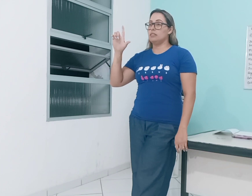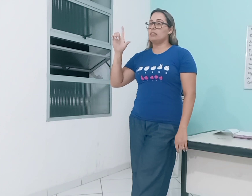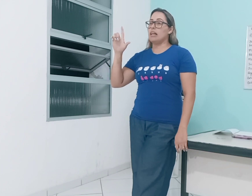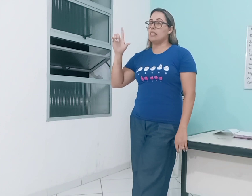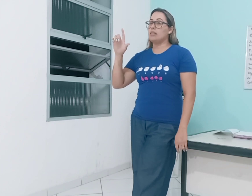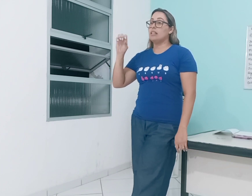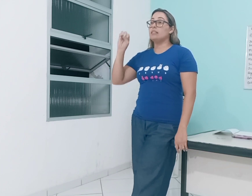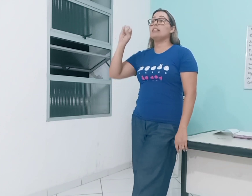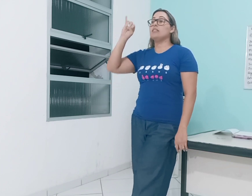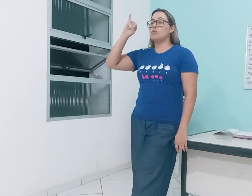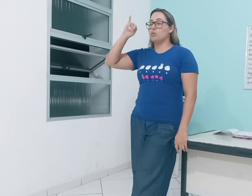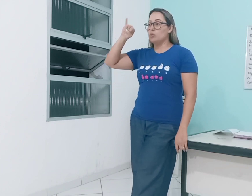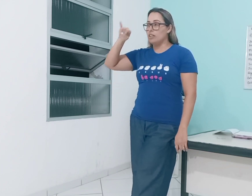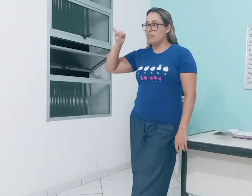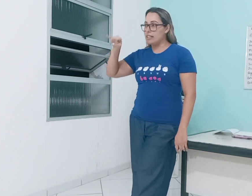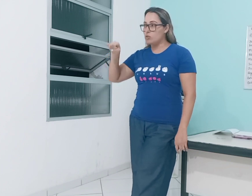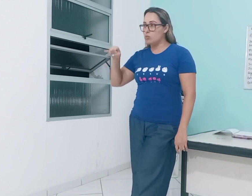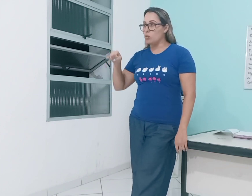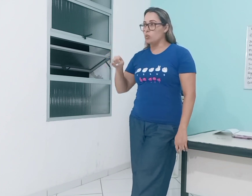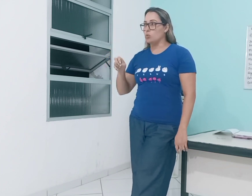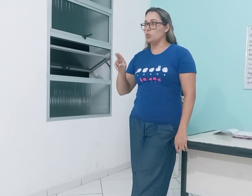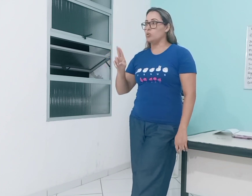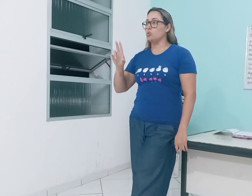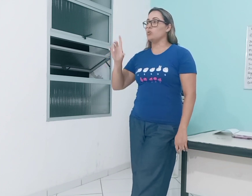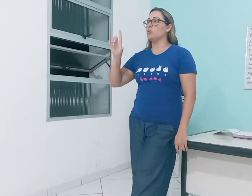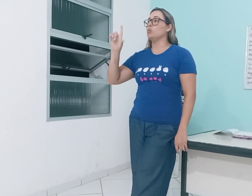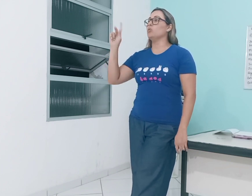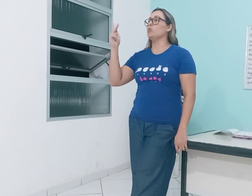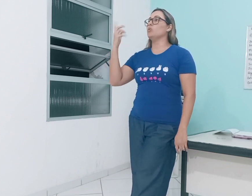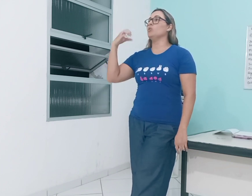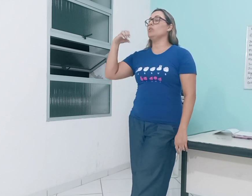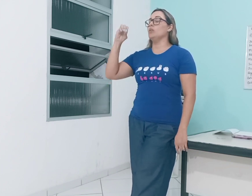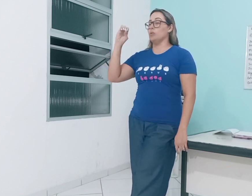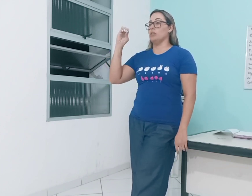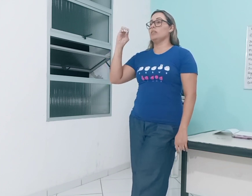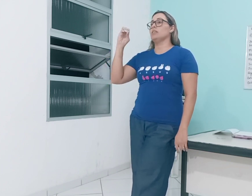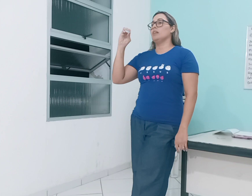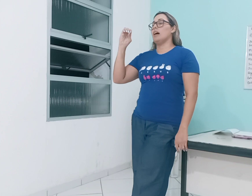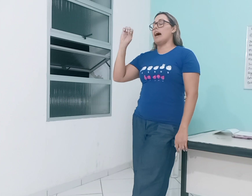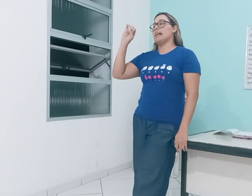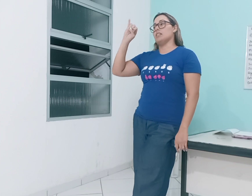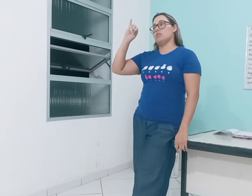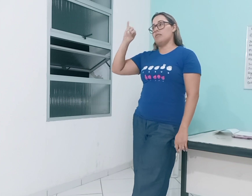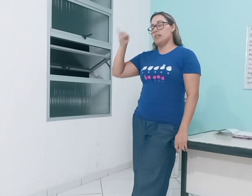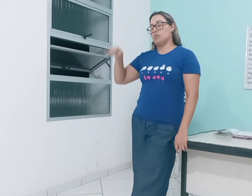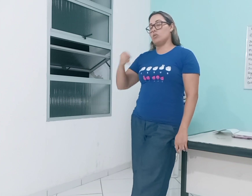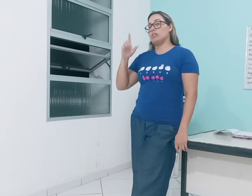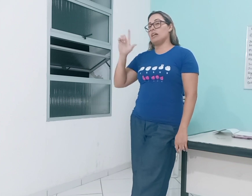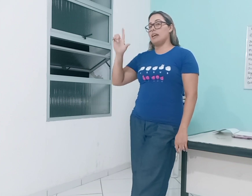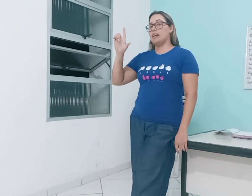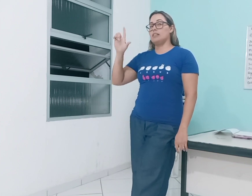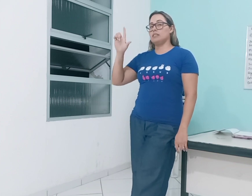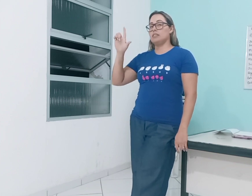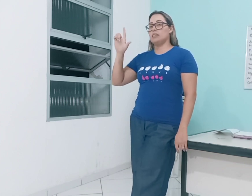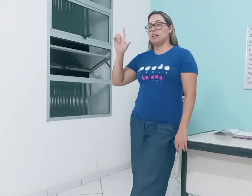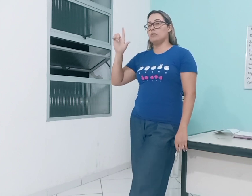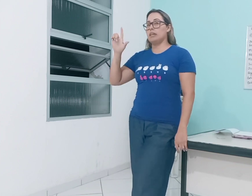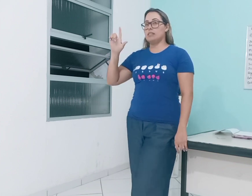Tá? Tem estudo que faz tudo, julho. Aí a gente só faz o JL, que é o mais